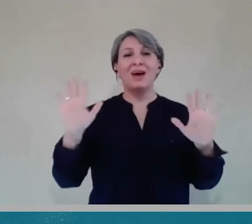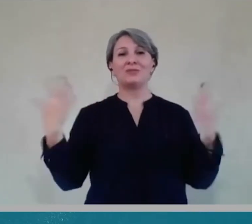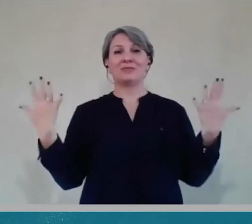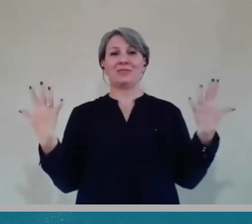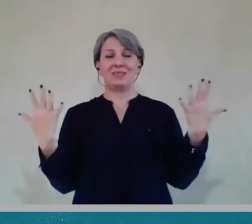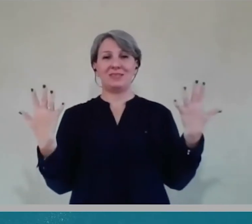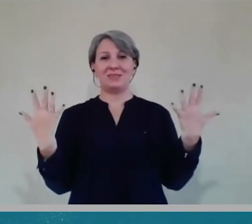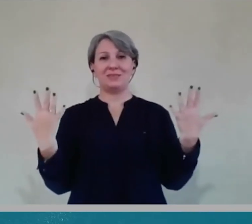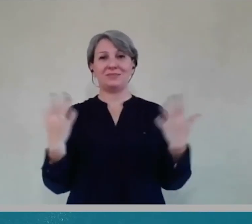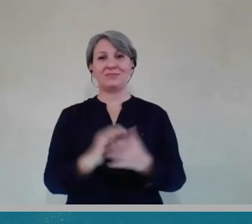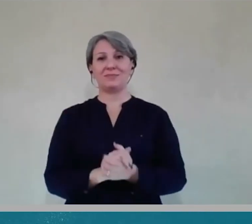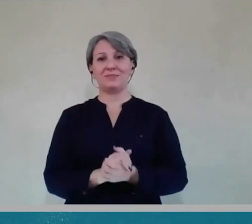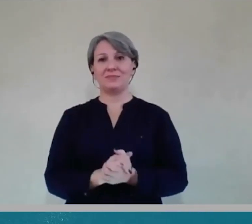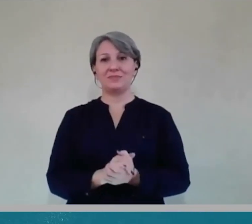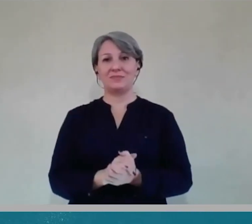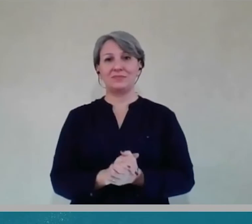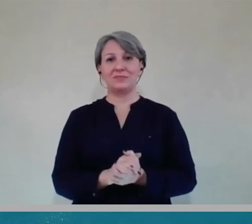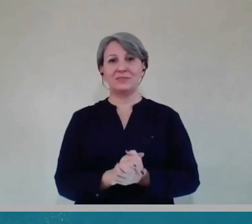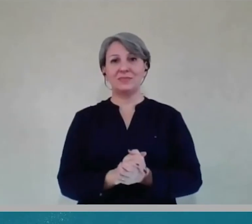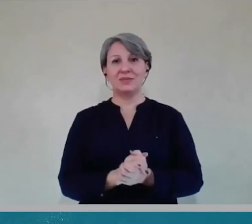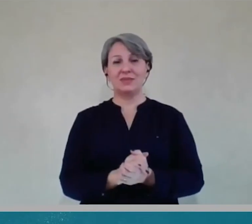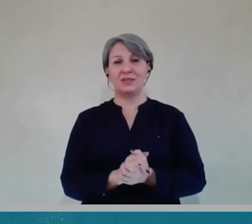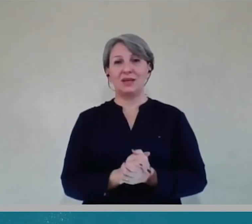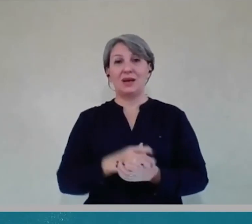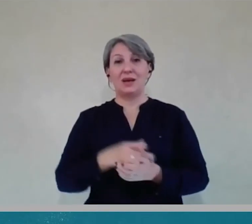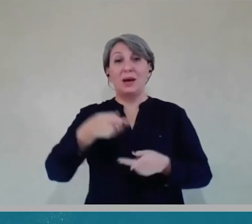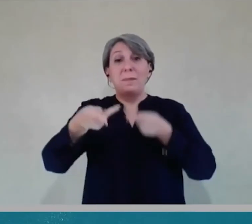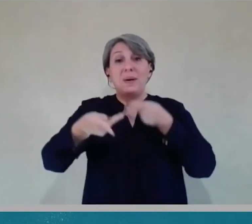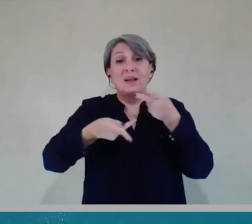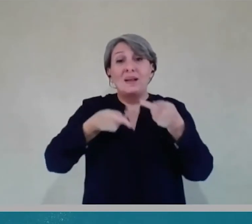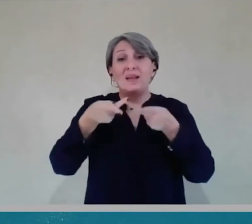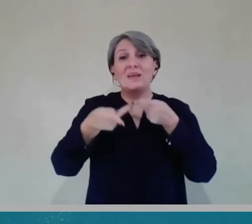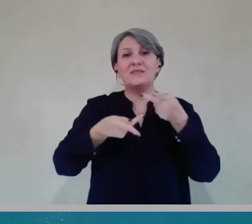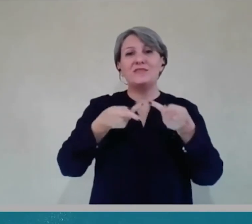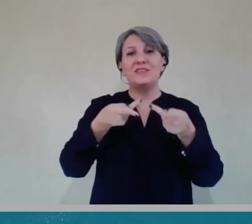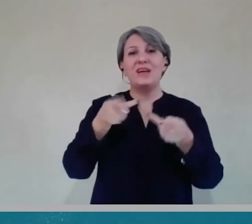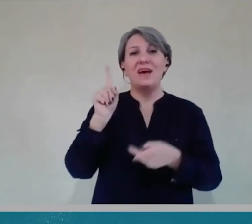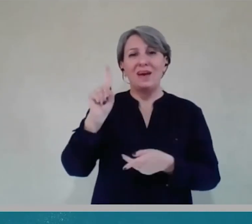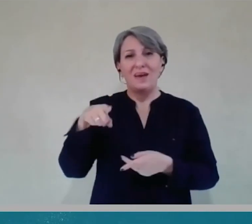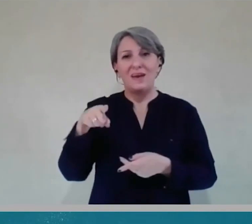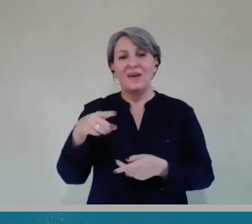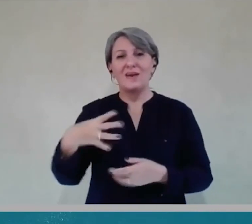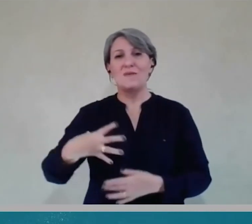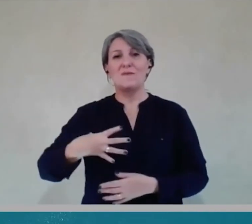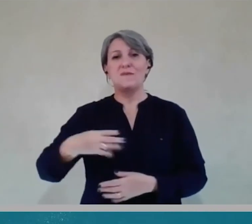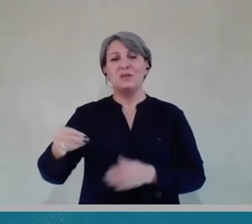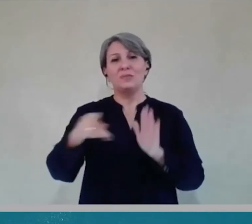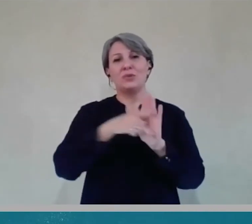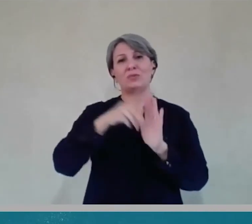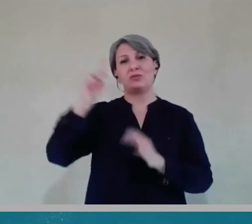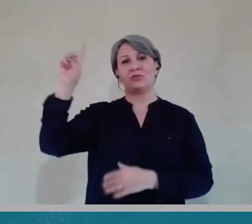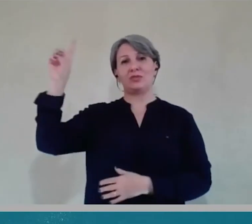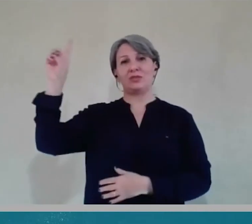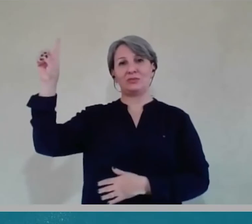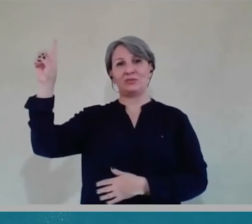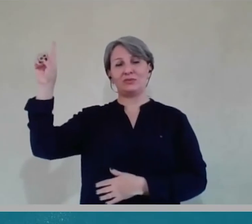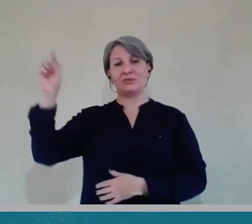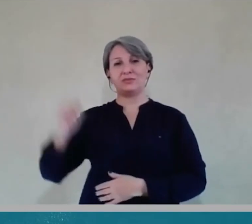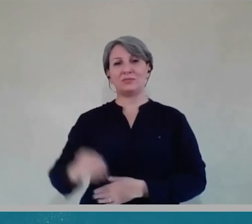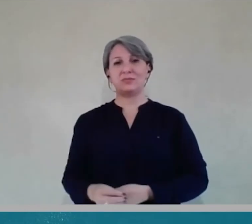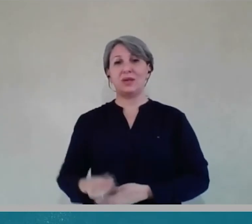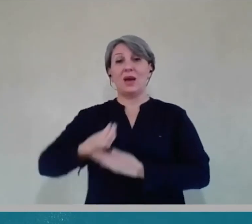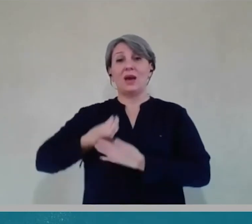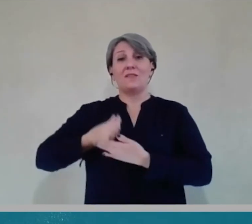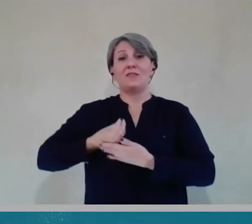palavra é o próprio Filho de Deus, o qual estava com o Pai. E a vida que se manifestou entre